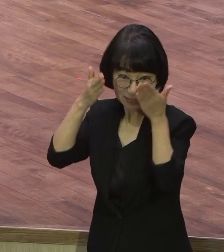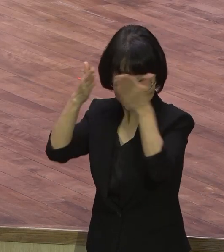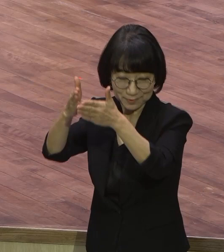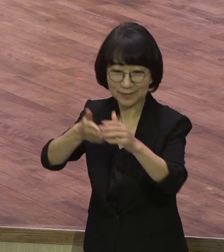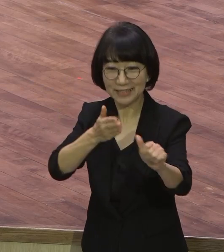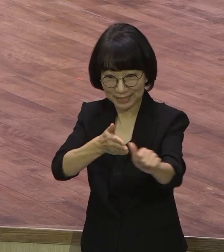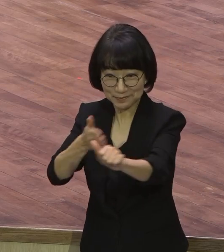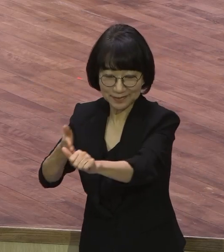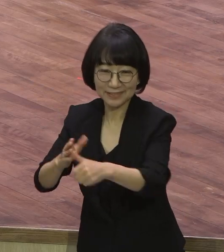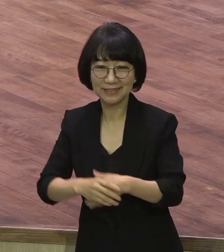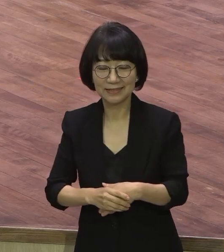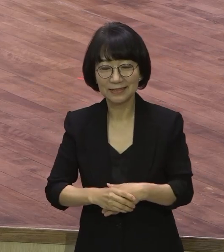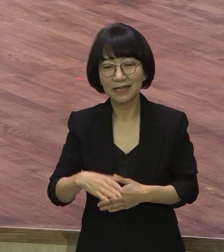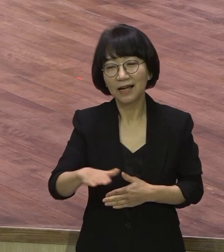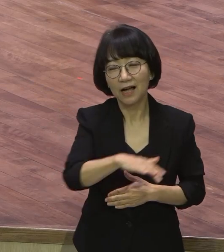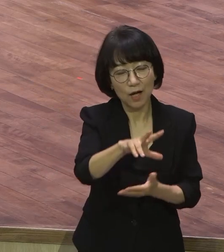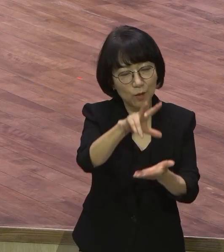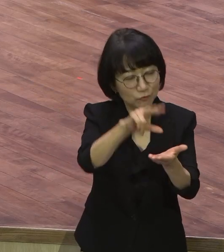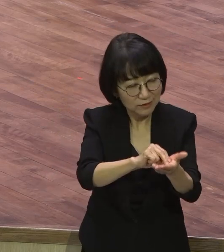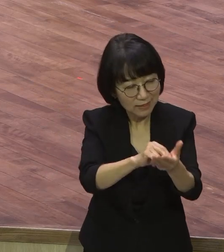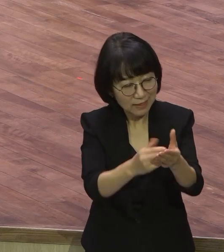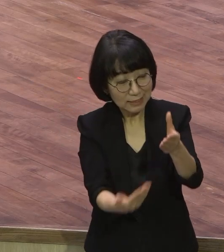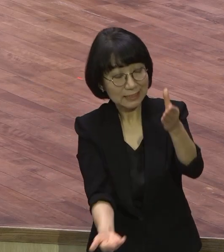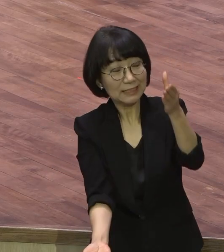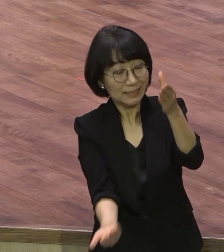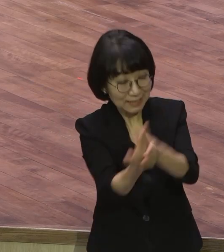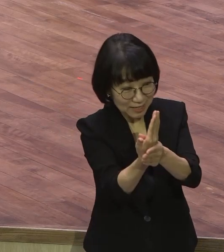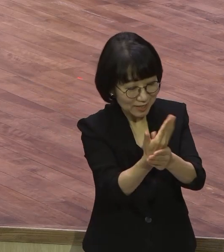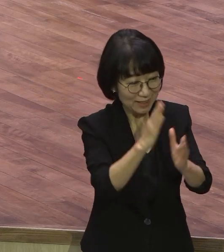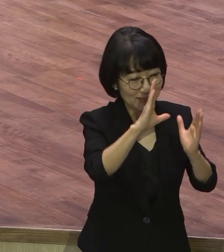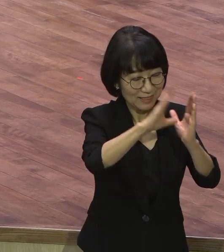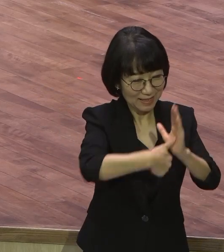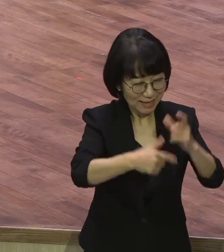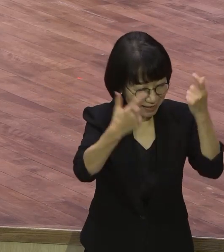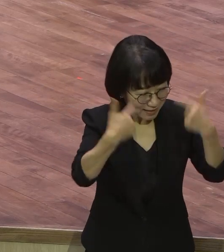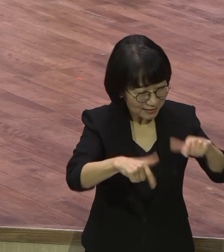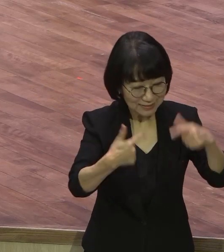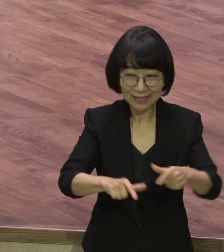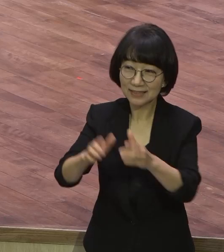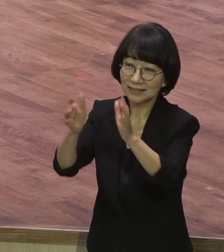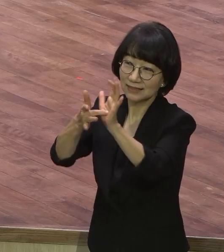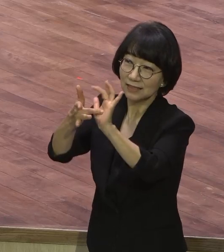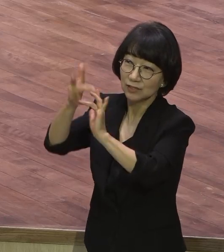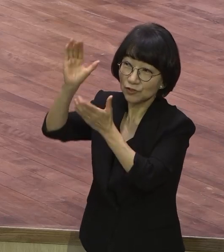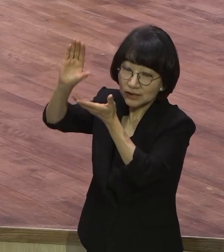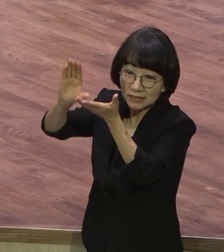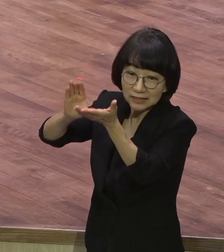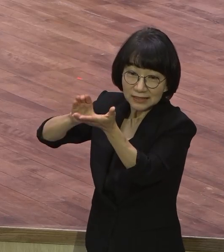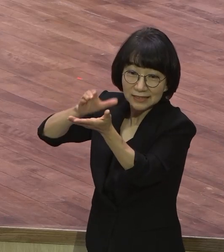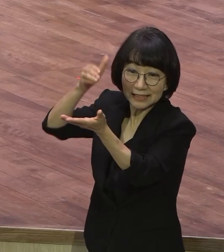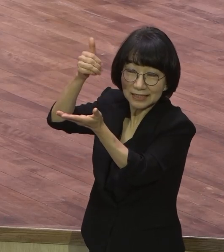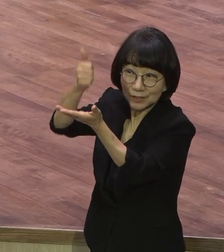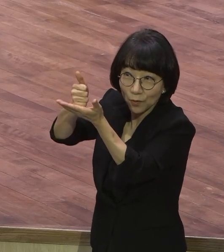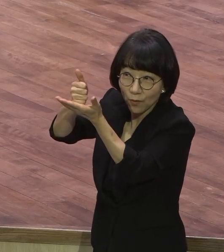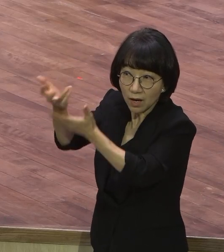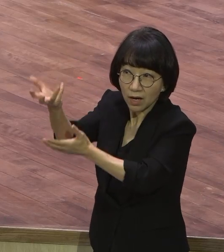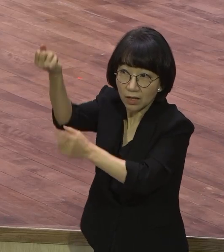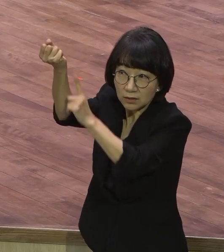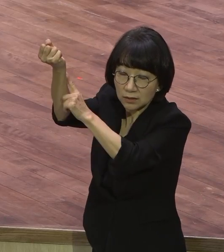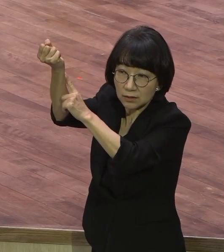모든 문제 사건을 보면서 그리스도 예수 안에서 재와 지식